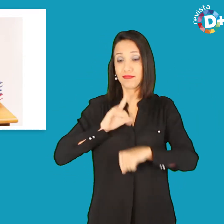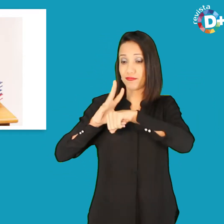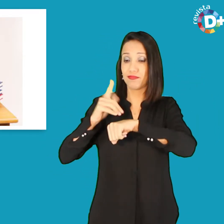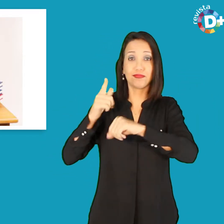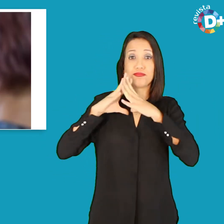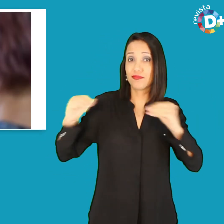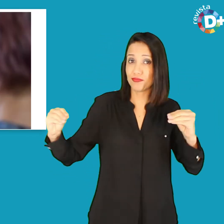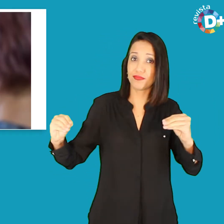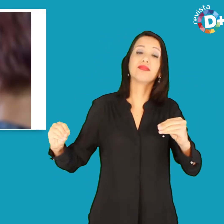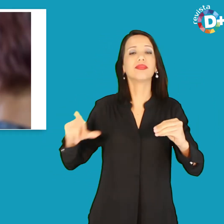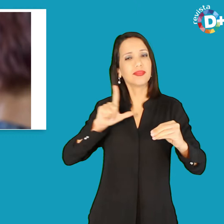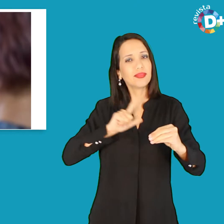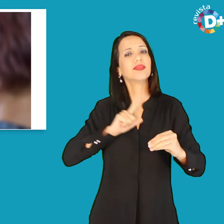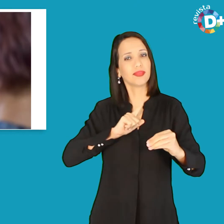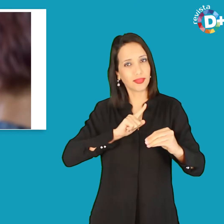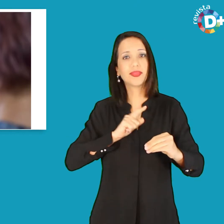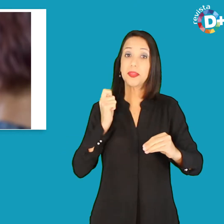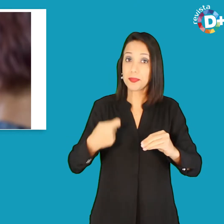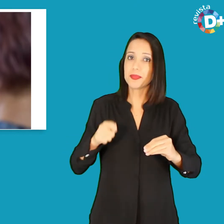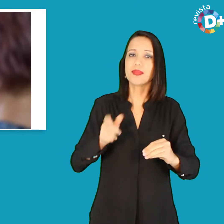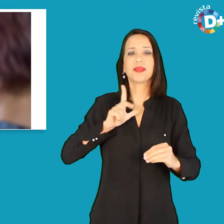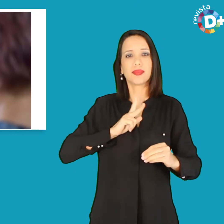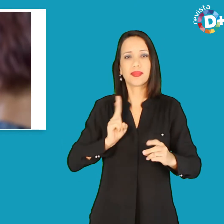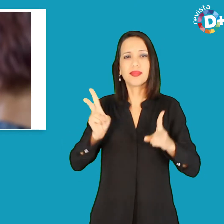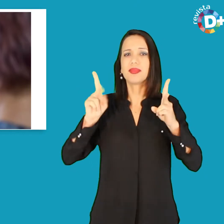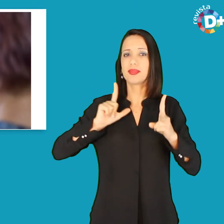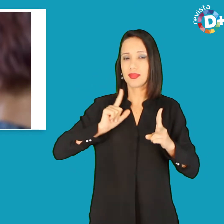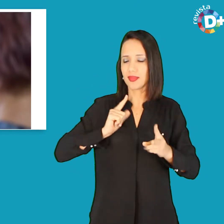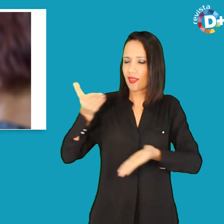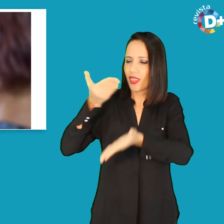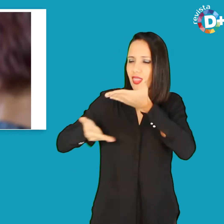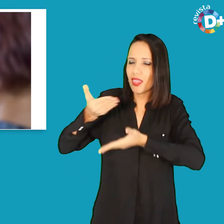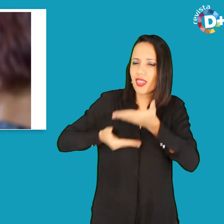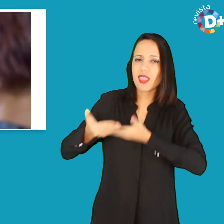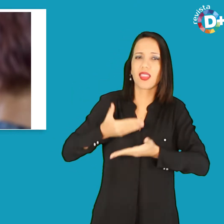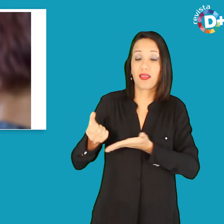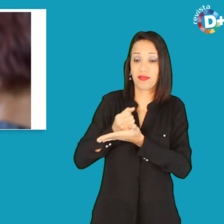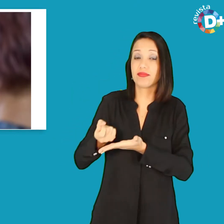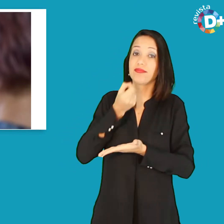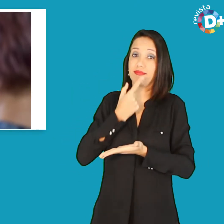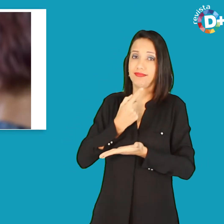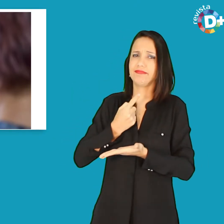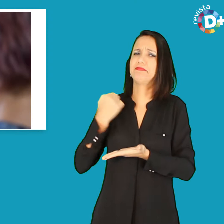cura, quem tem o distúrbio precisa manter o tratamento a vida toda e se medicar. É parte importante do